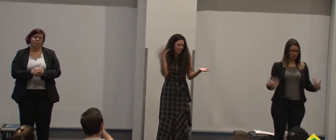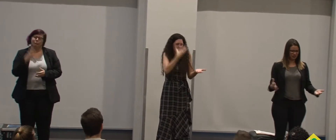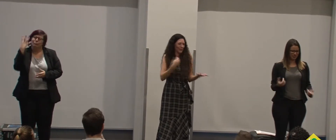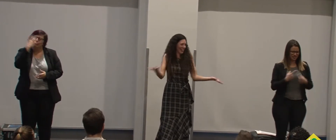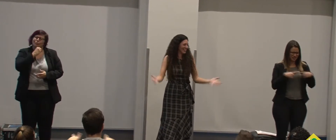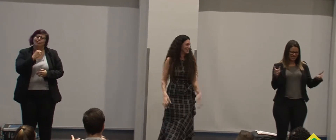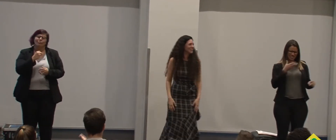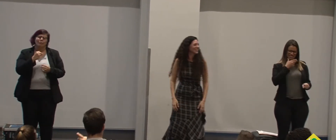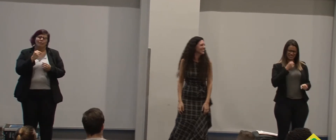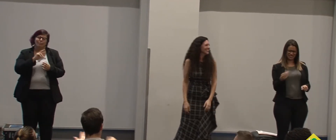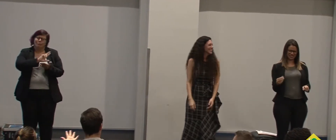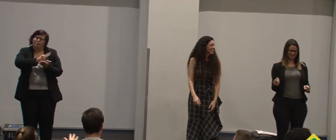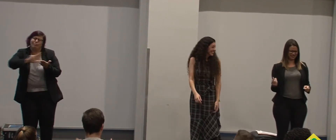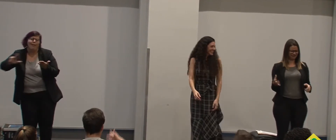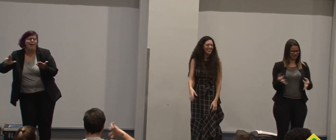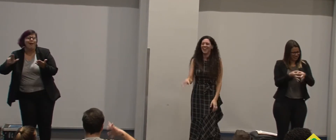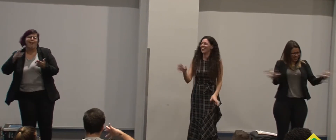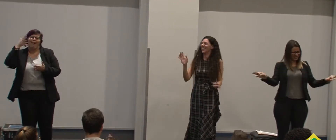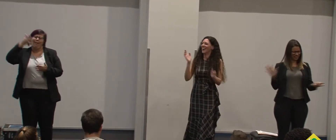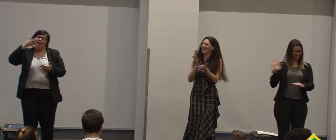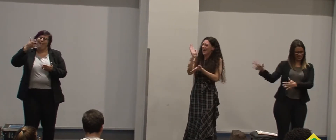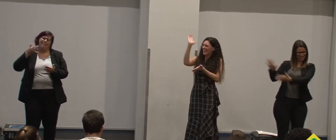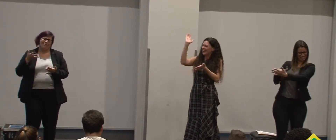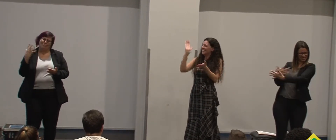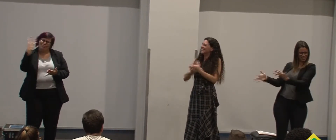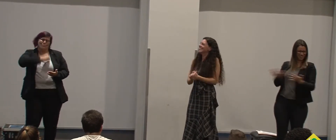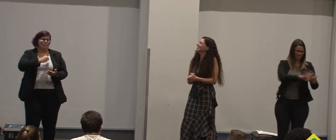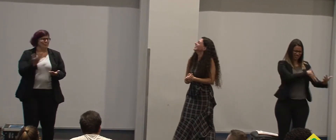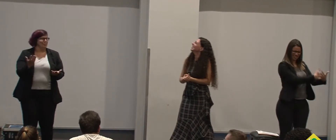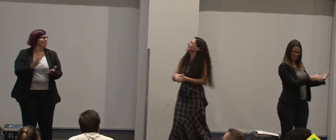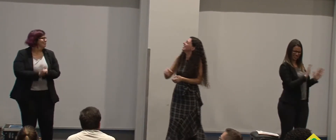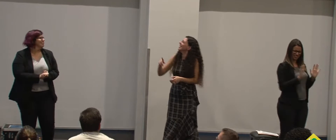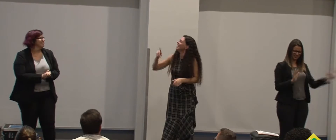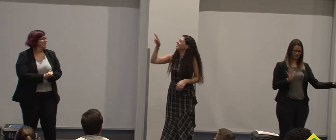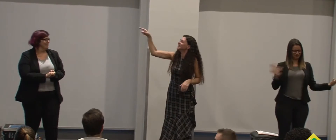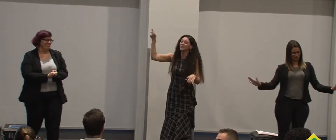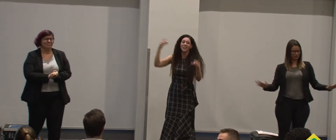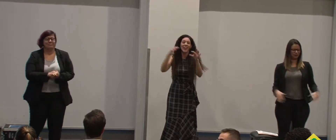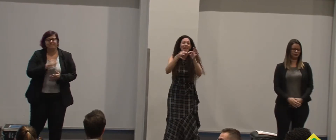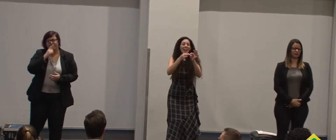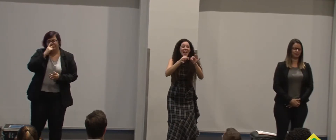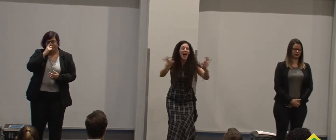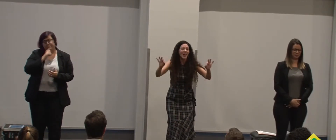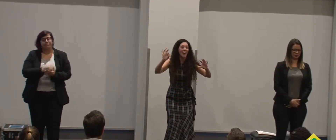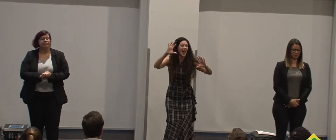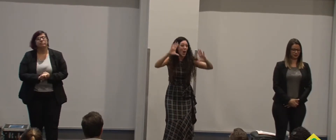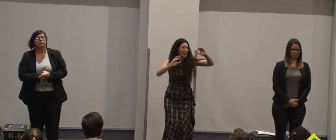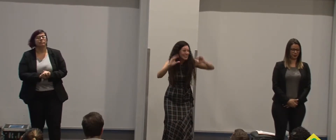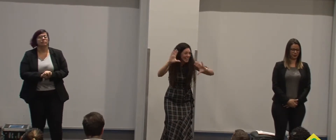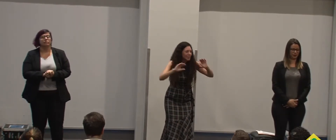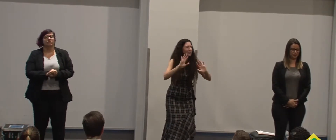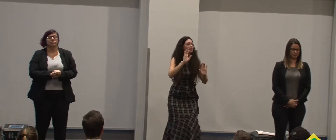Então, é lindo, né? Essas mais diferentes línguas sendo utilizadas aqui agora. Então, vamos lá.